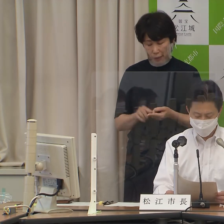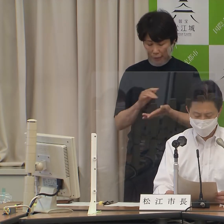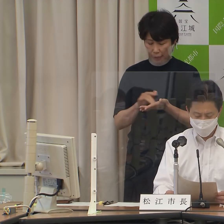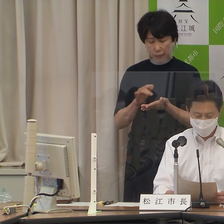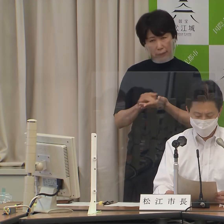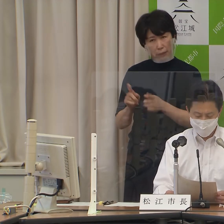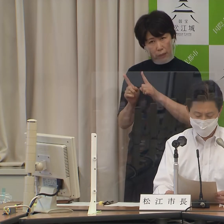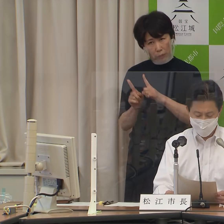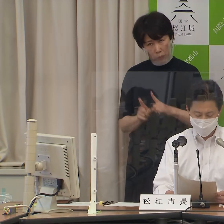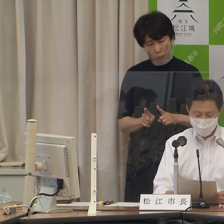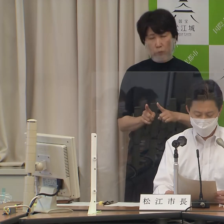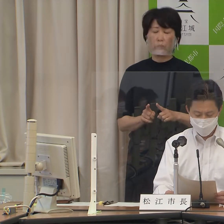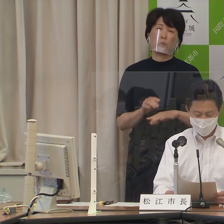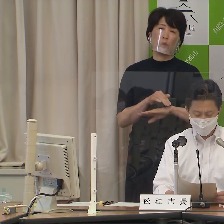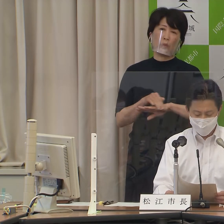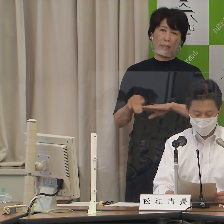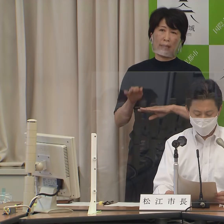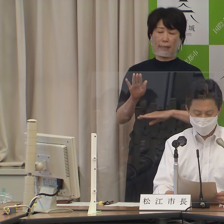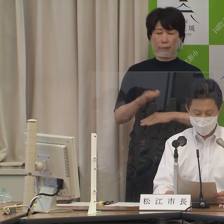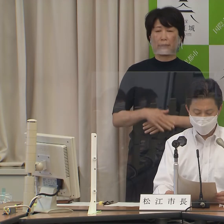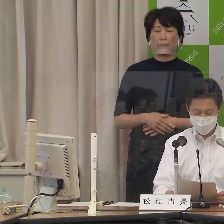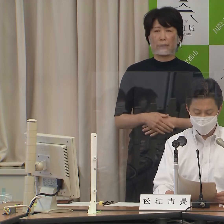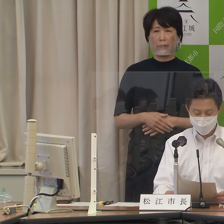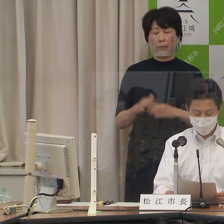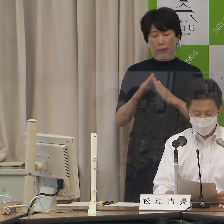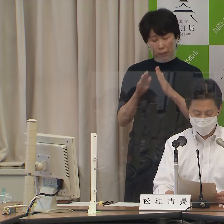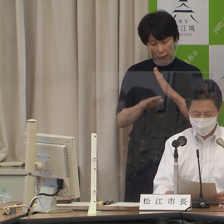ます。また、